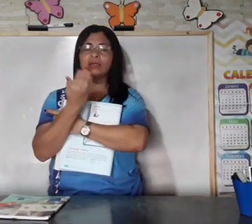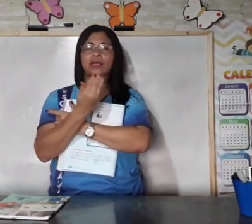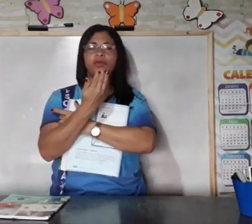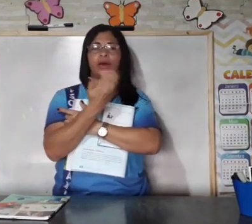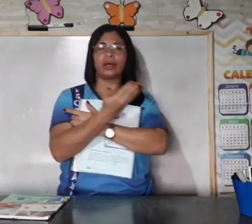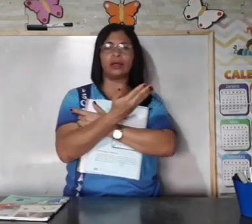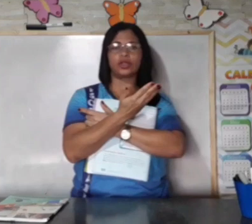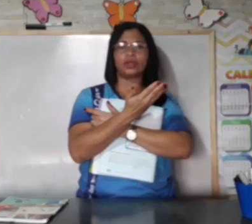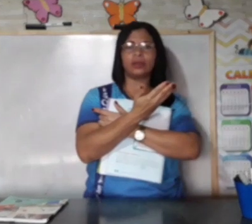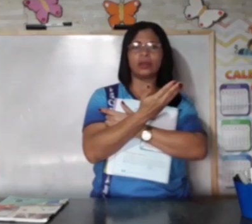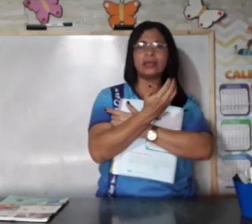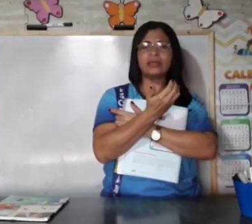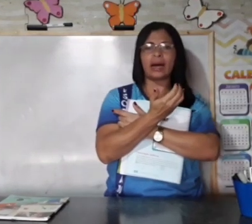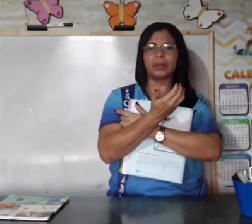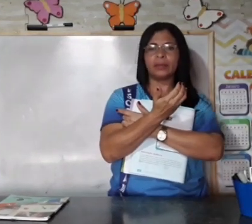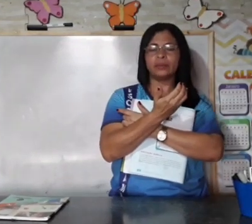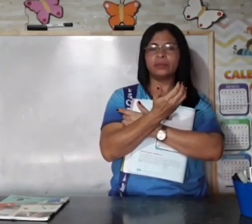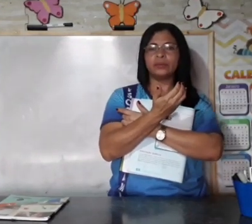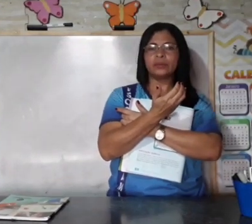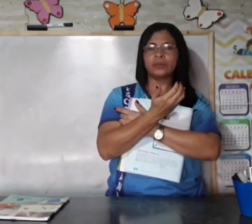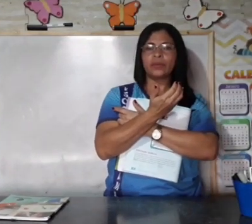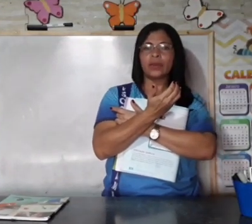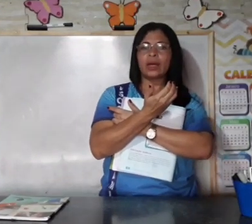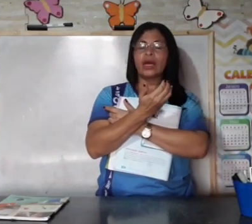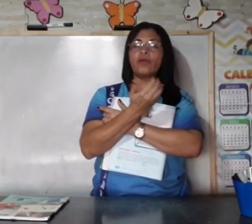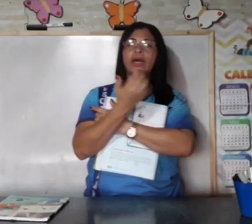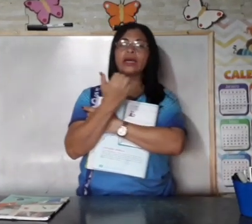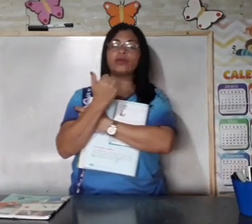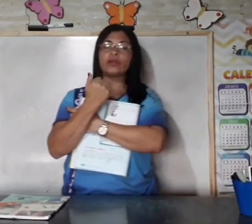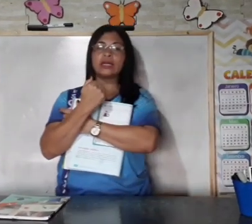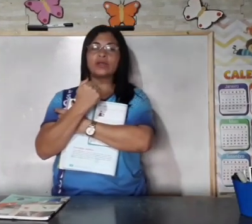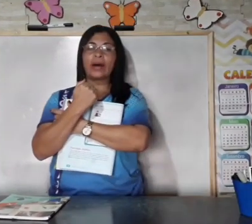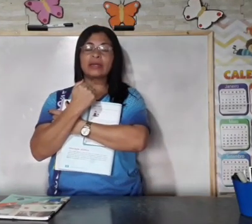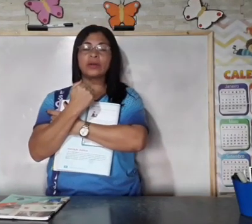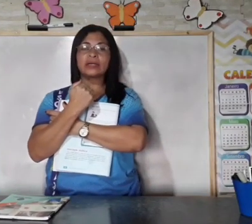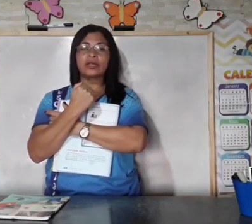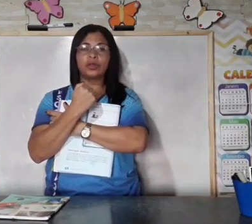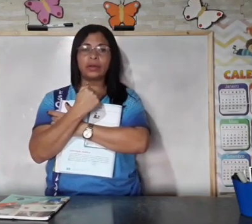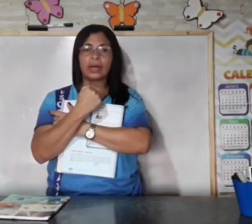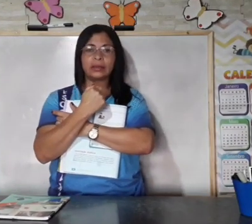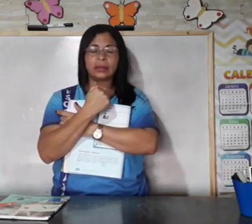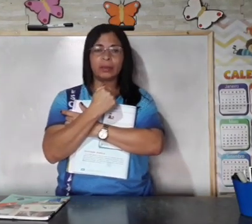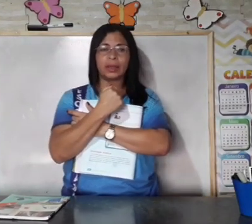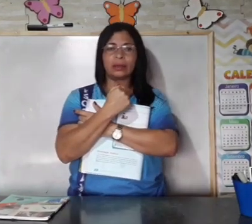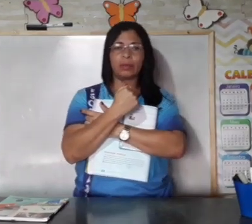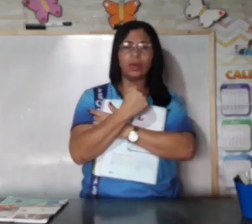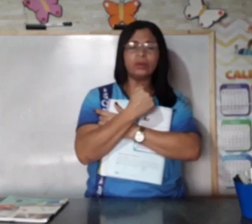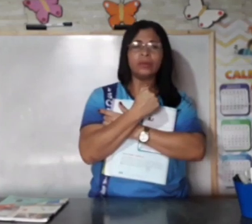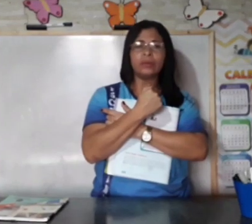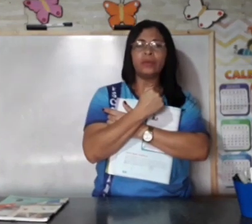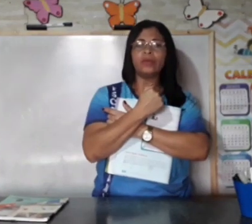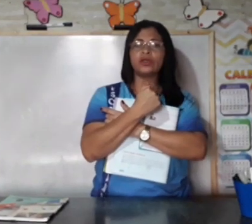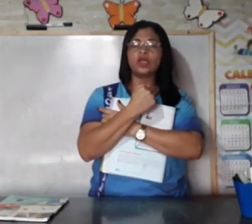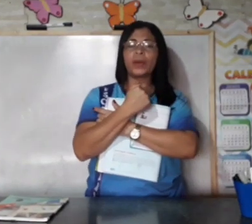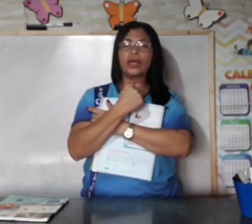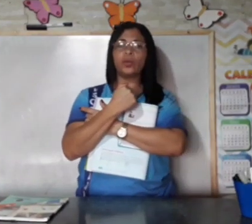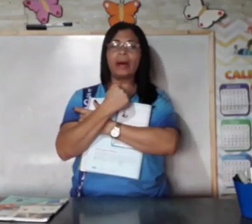ser diferente? Quem sabe? Eu vou querer que vocês façam essa atividade também, tá bom? Vocês peguem um